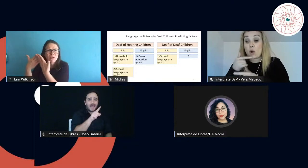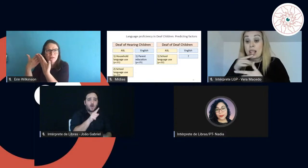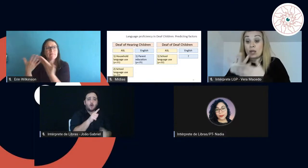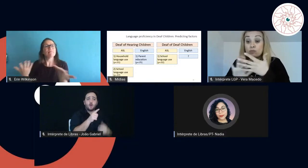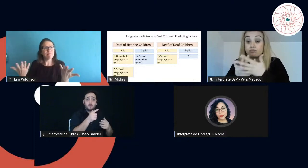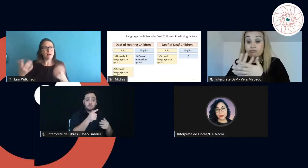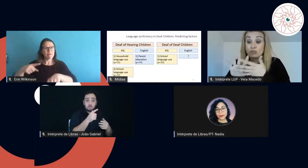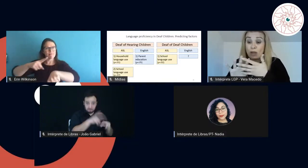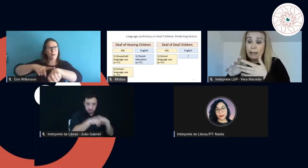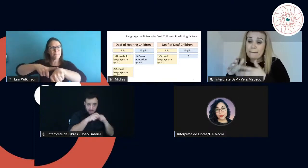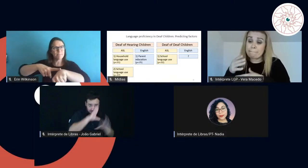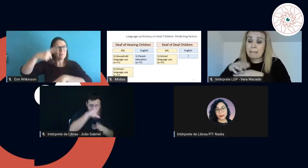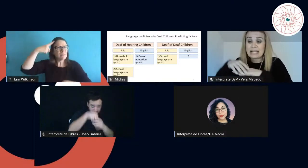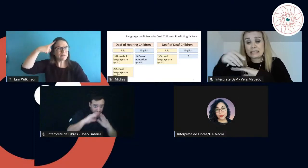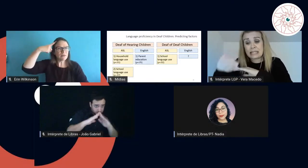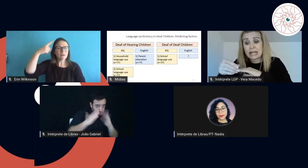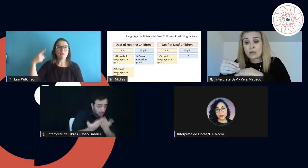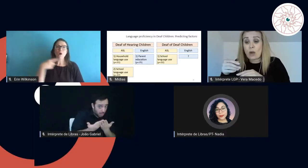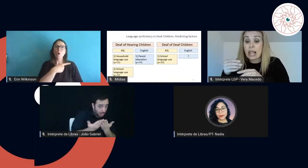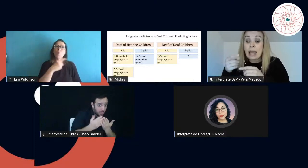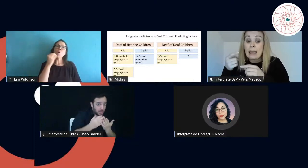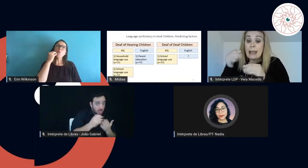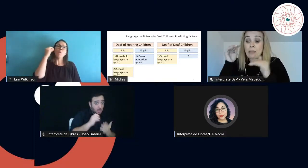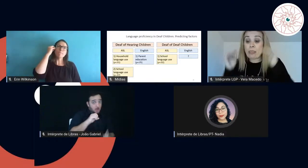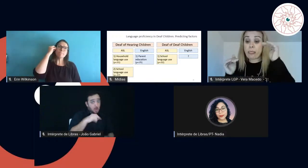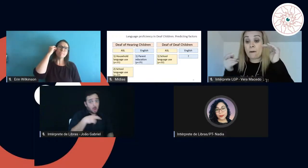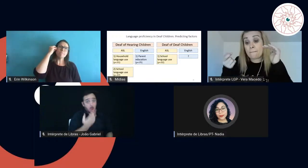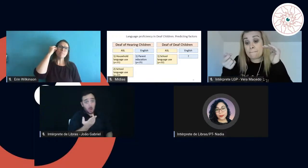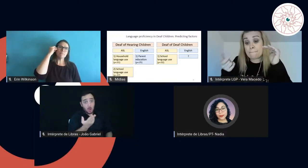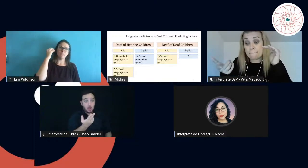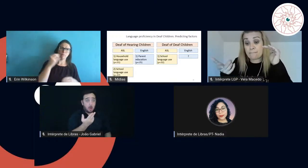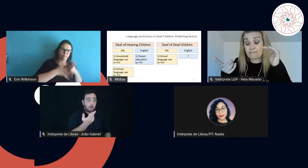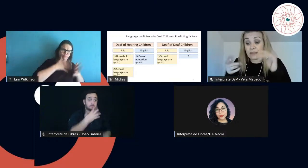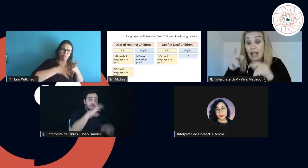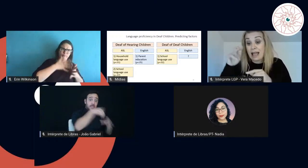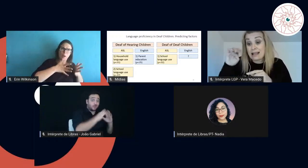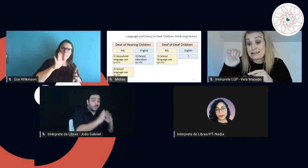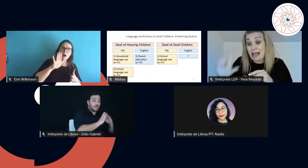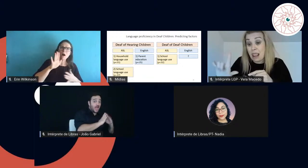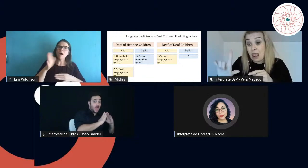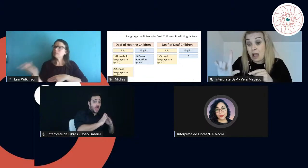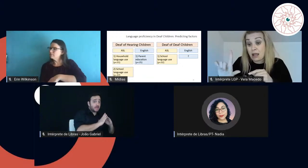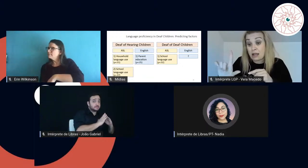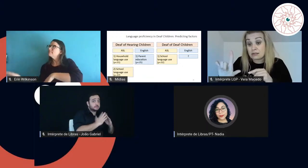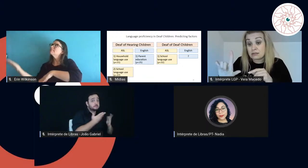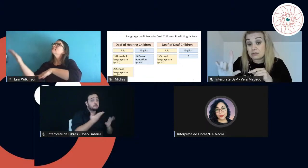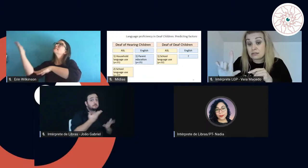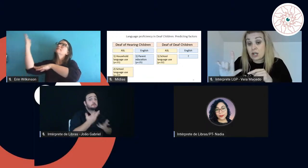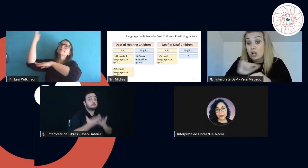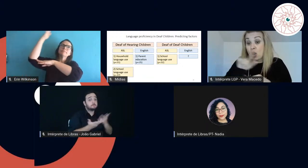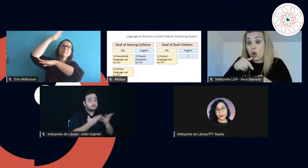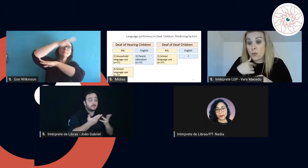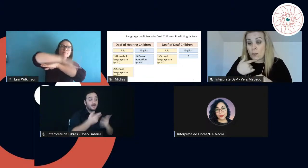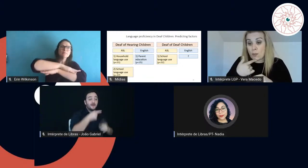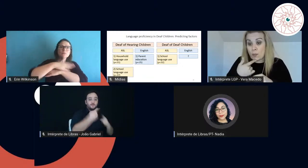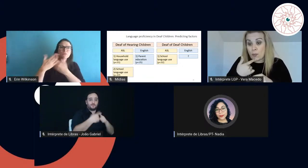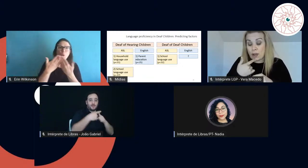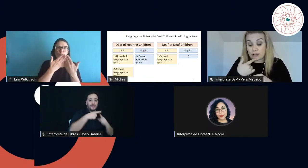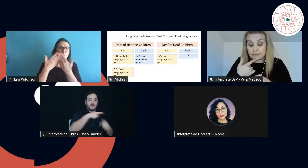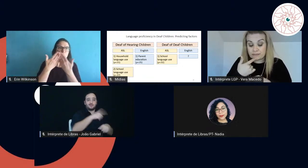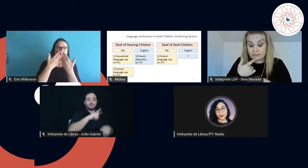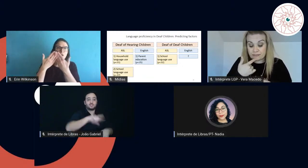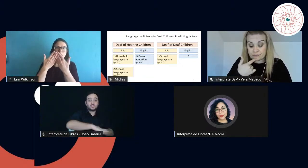muito mais enfático, né? No caso da ESL, nós percebemos